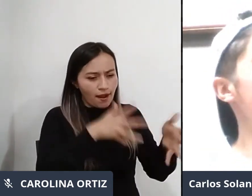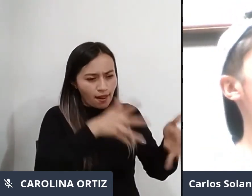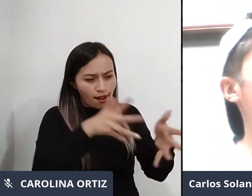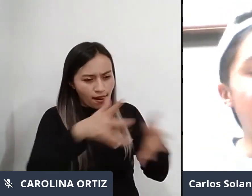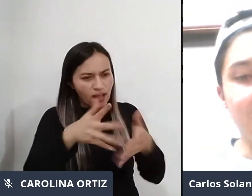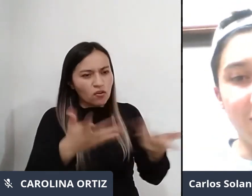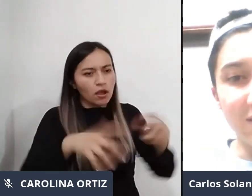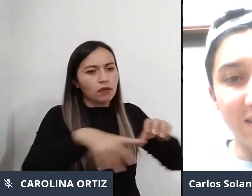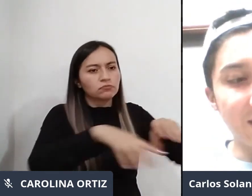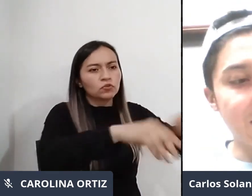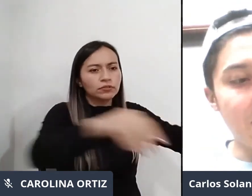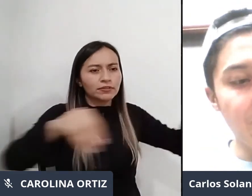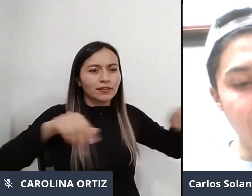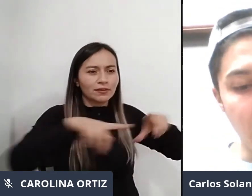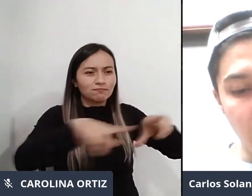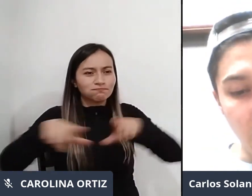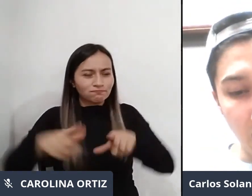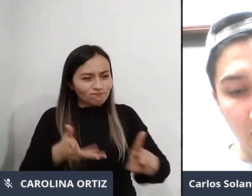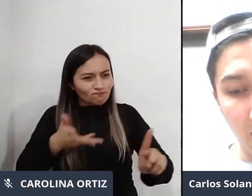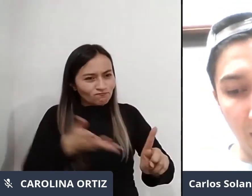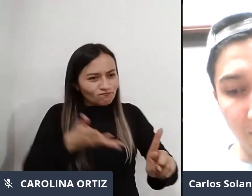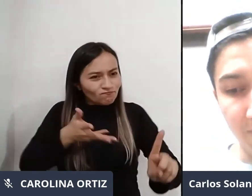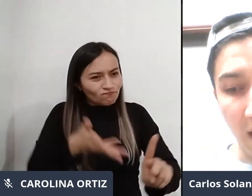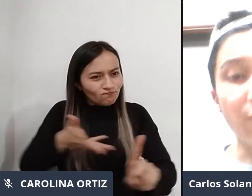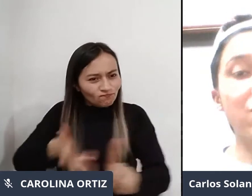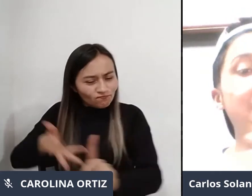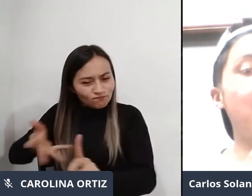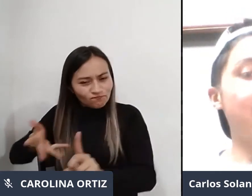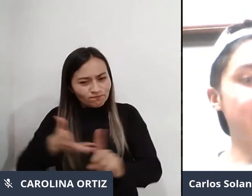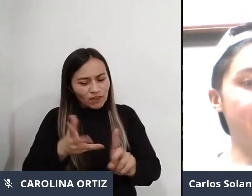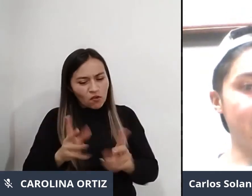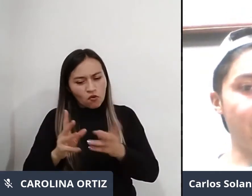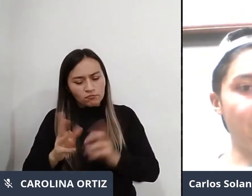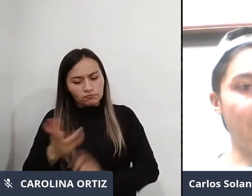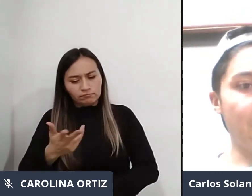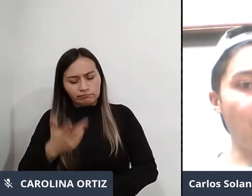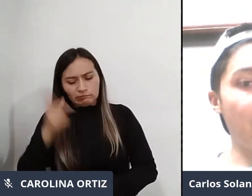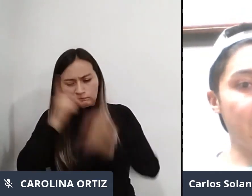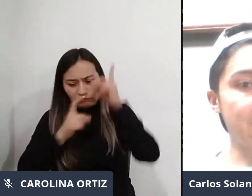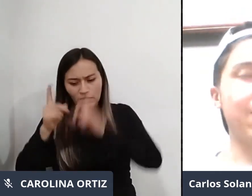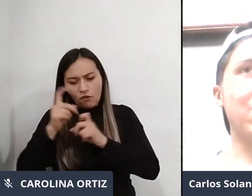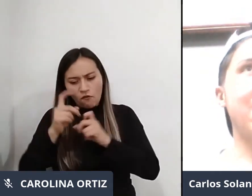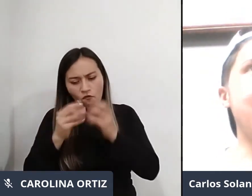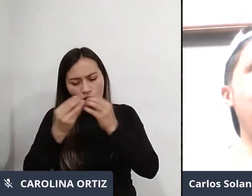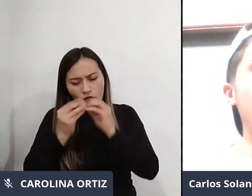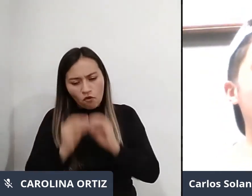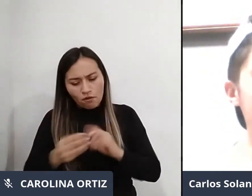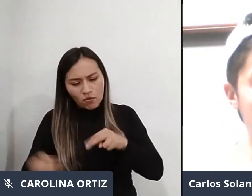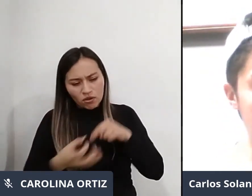estamos haciendo incidencia? Hemos tenido bastantes problemas, hemos tenido